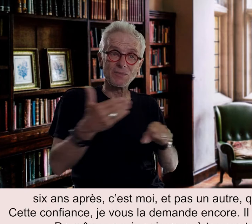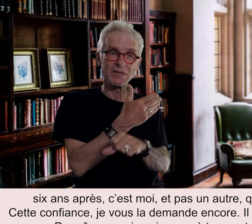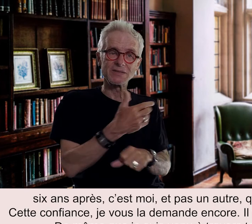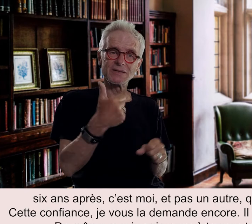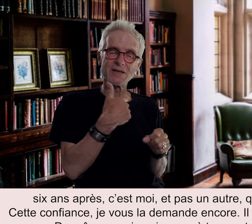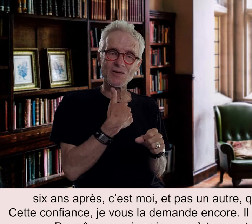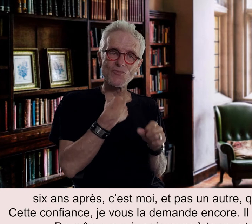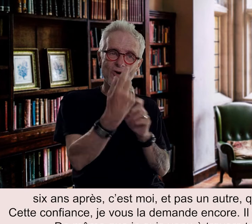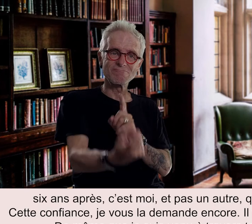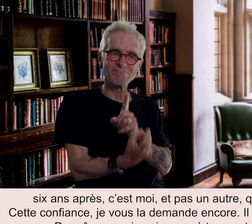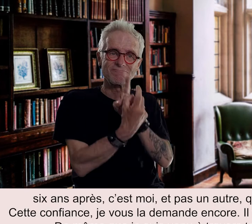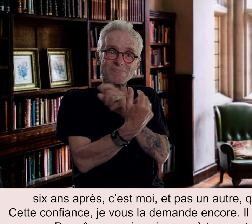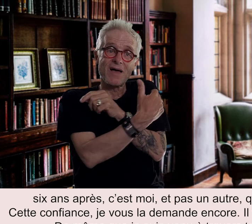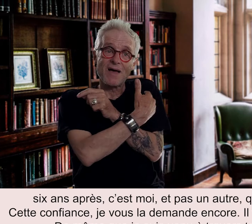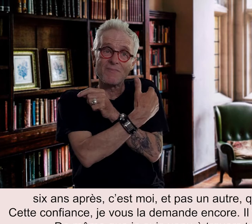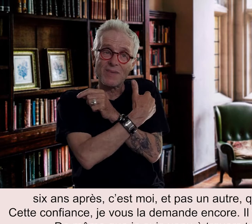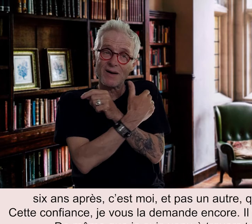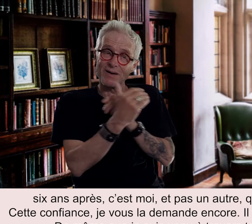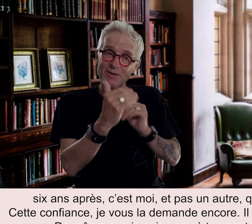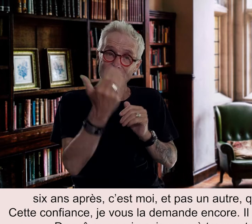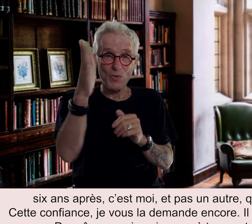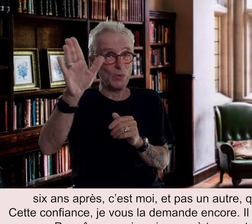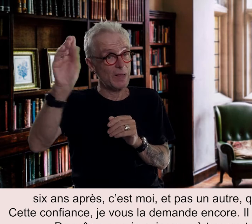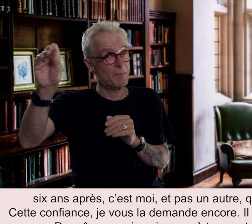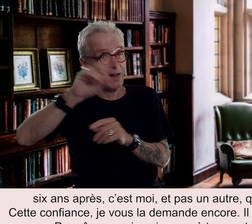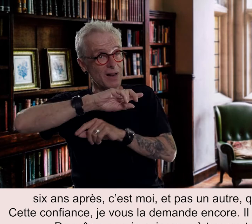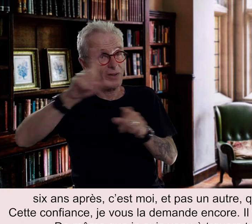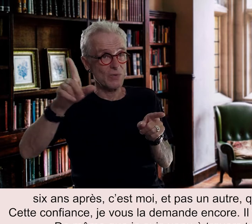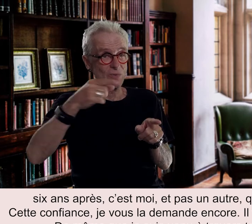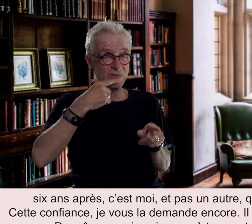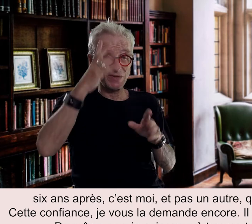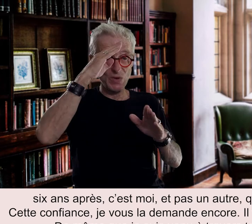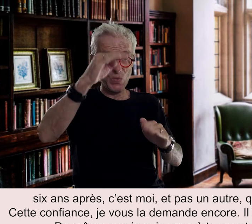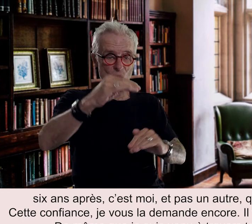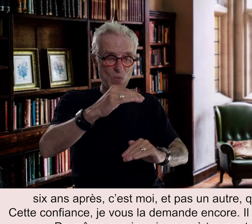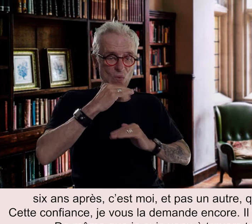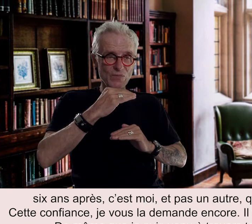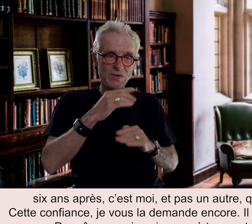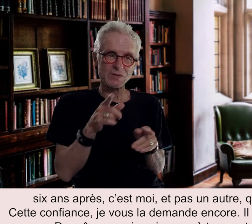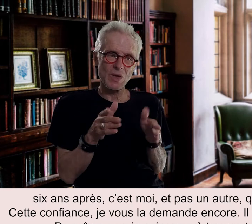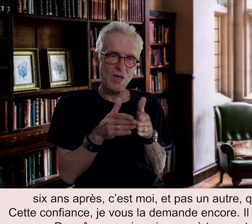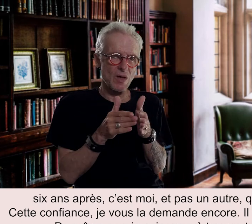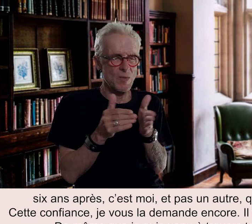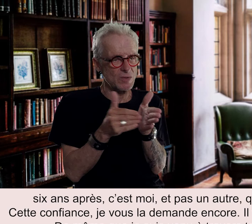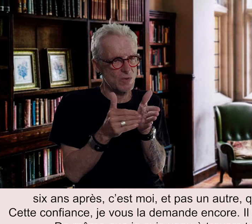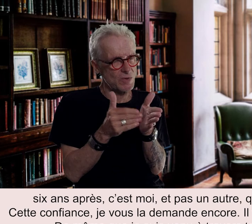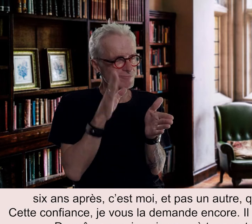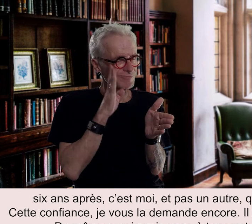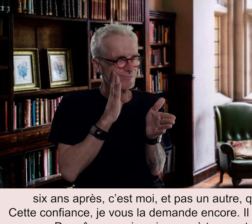moi et pas un autre que vous avez appelé. cette confiance, je vous la demande encore.